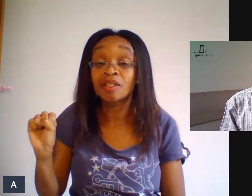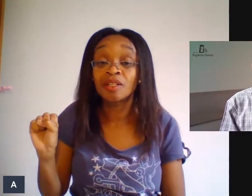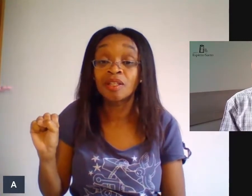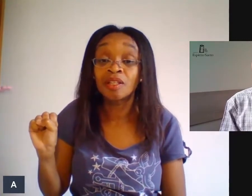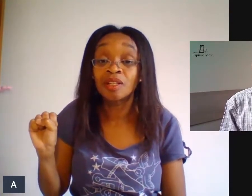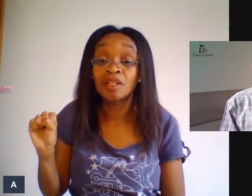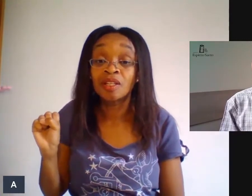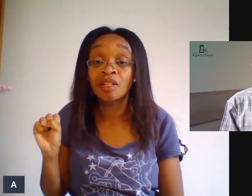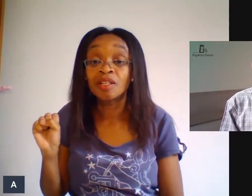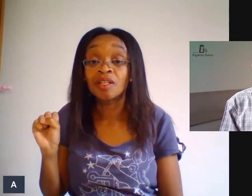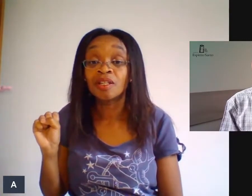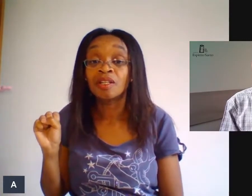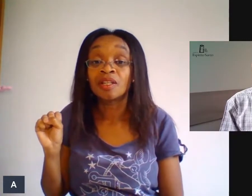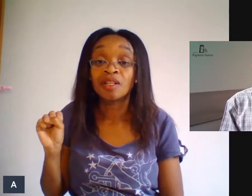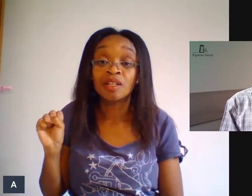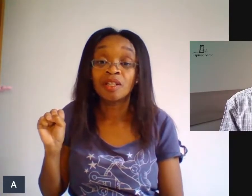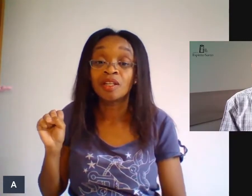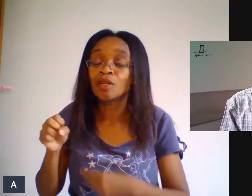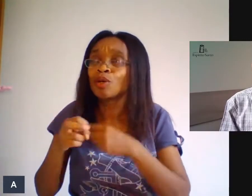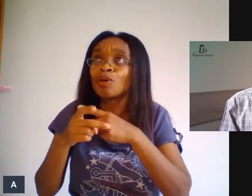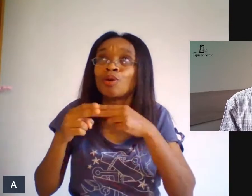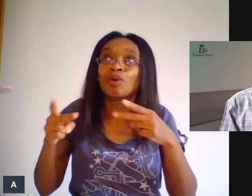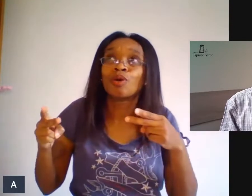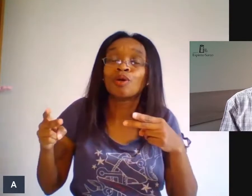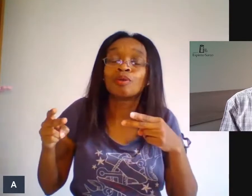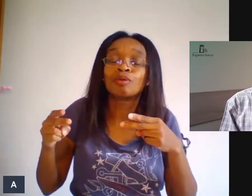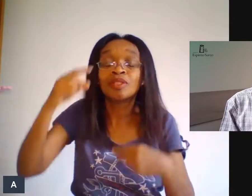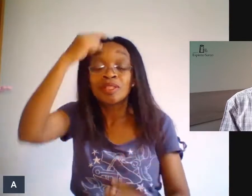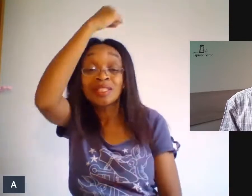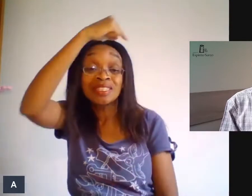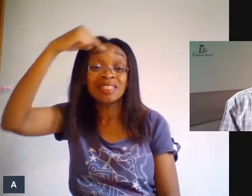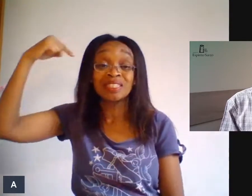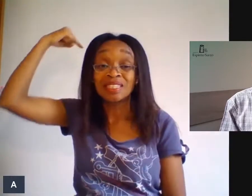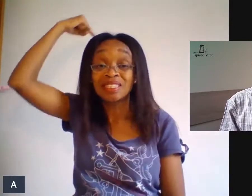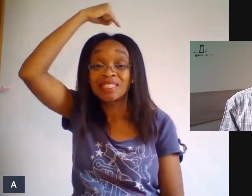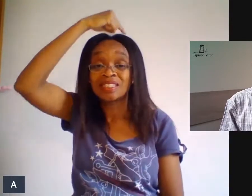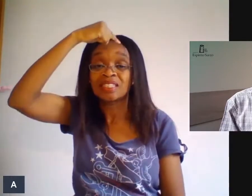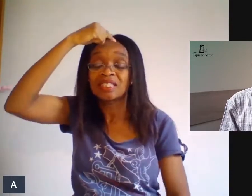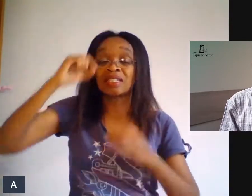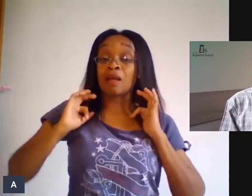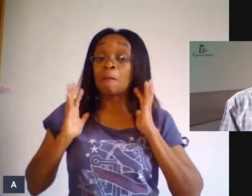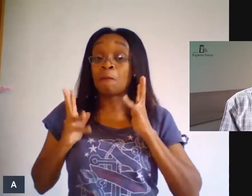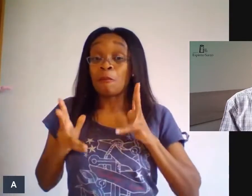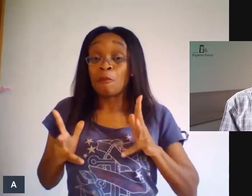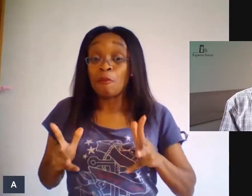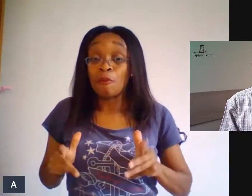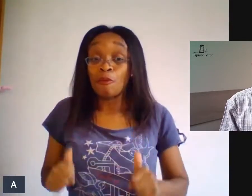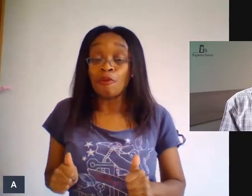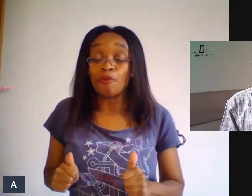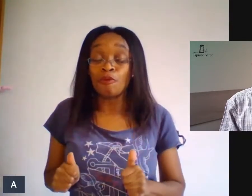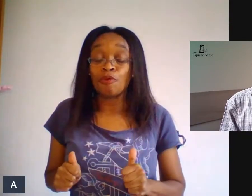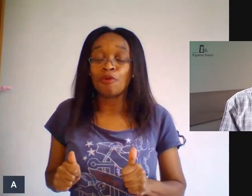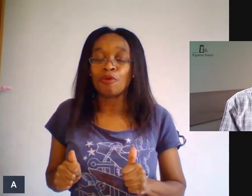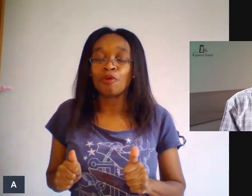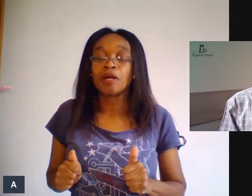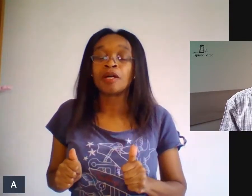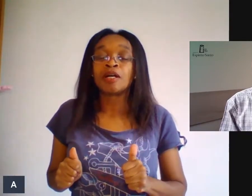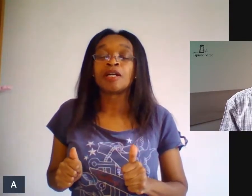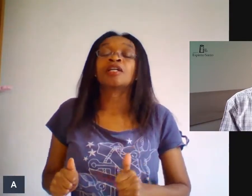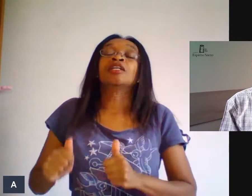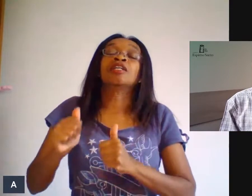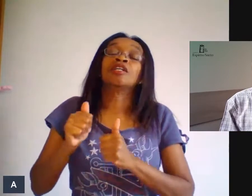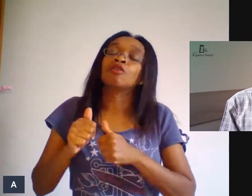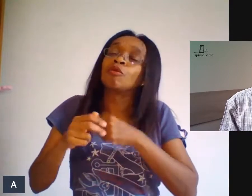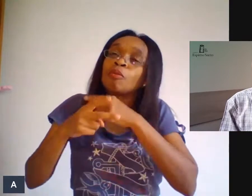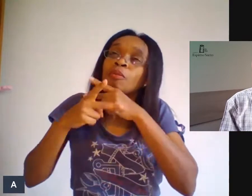sacramento é uma coisa assim sacra, né? uma coisa, uma coisa assim sagrada, uma coisa